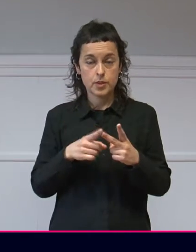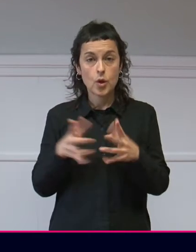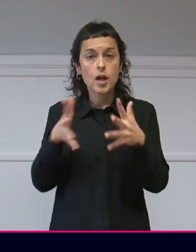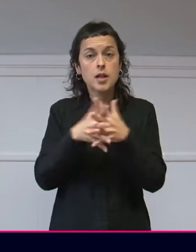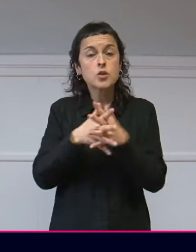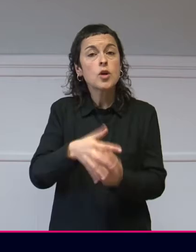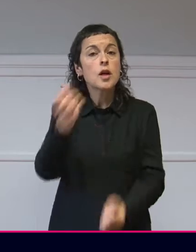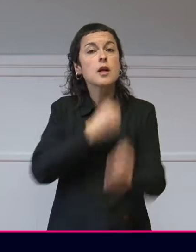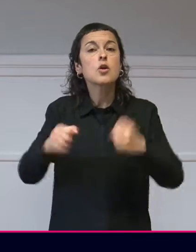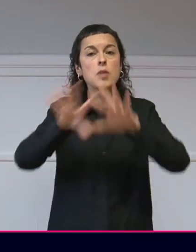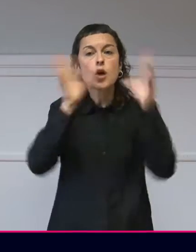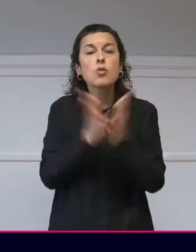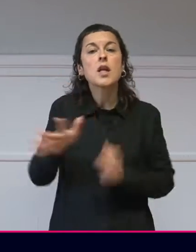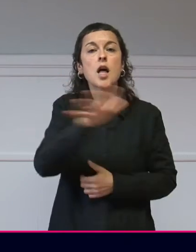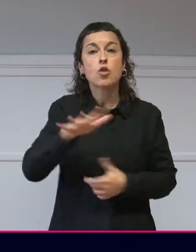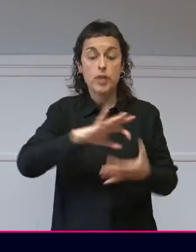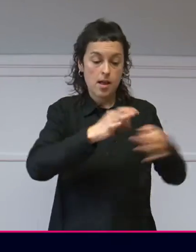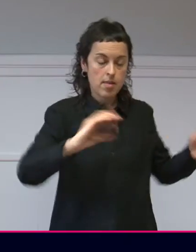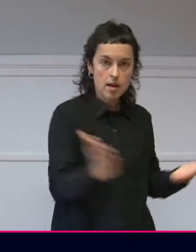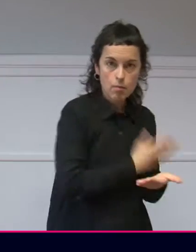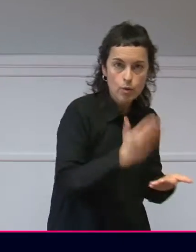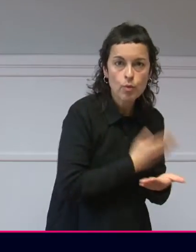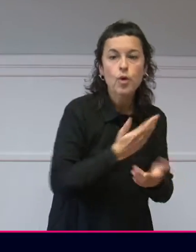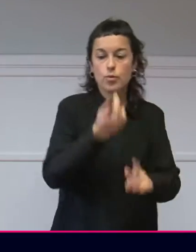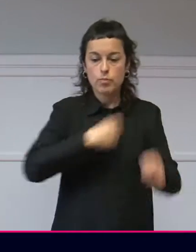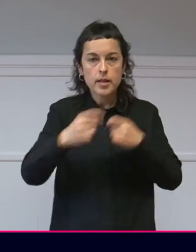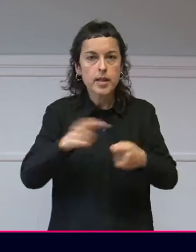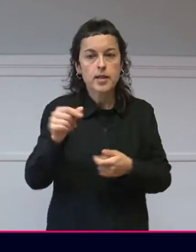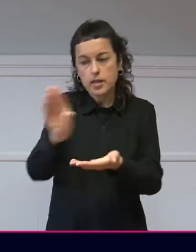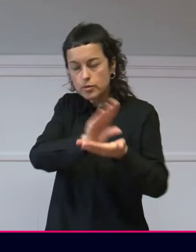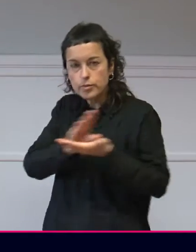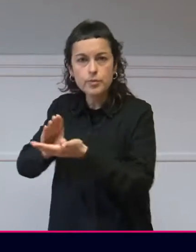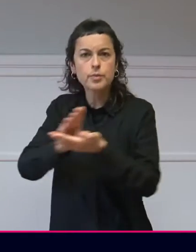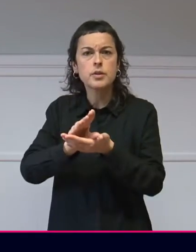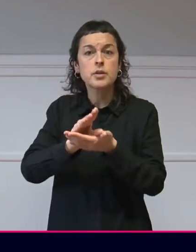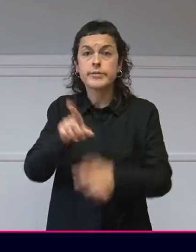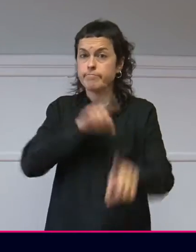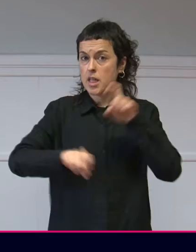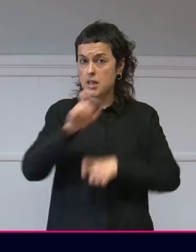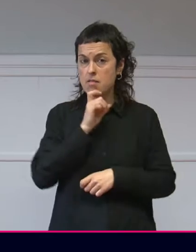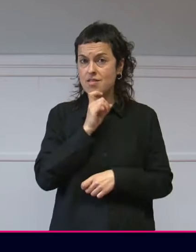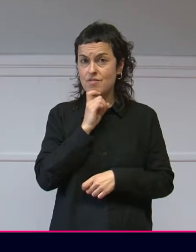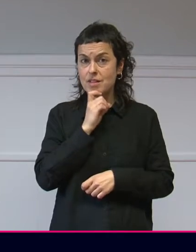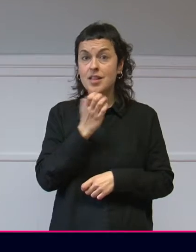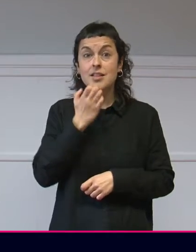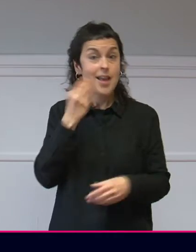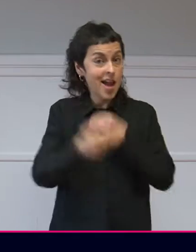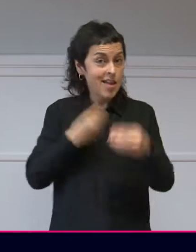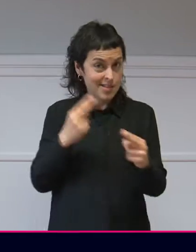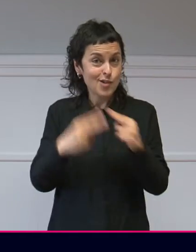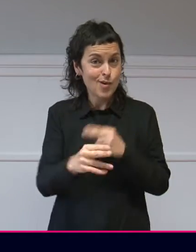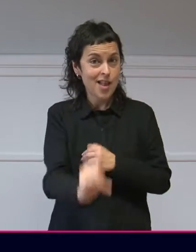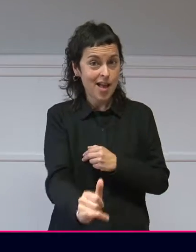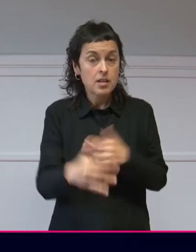Bi, egitura ekonomikoa ere globalizatuta dago, produkzio, merkataritza, finantza eta banaketa kateetan besteak beste, eta